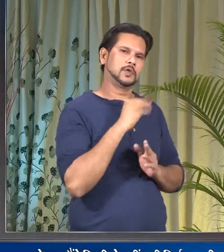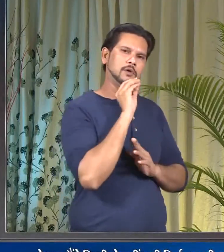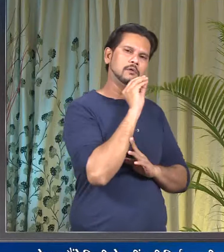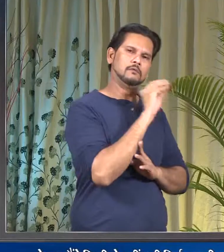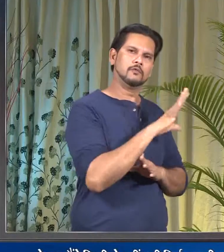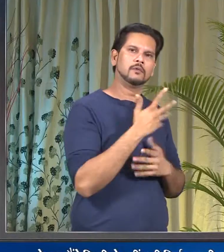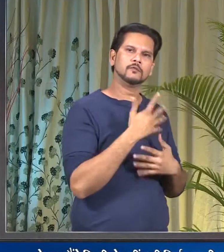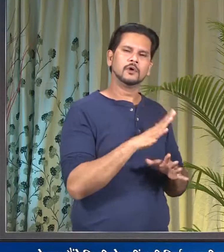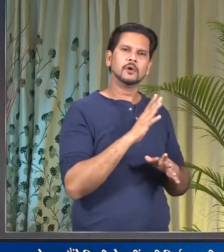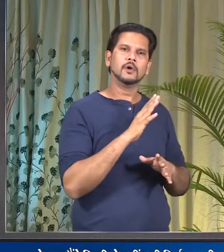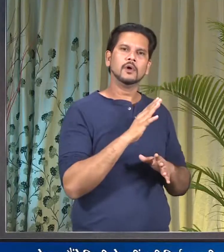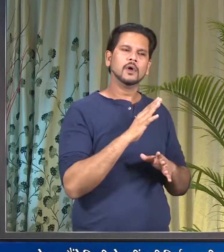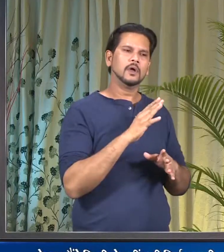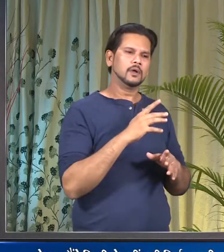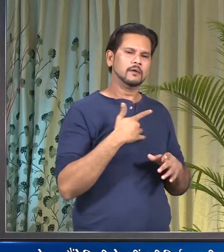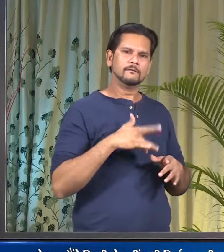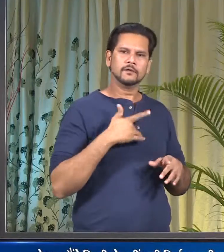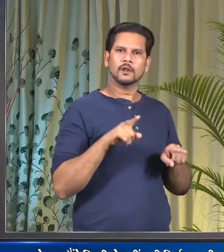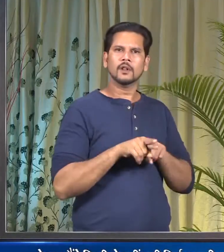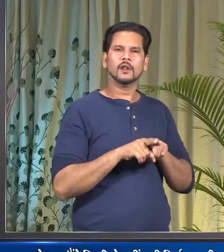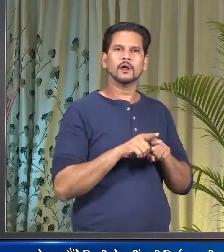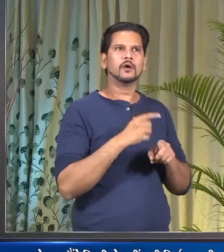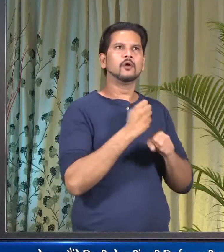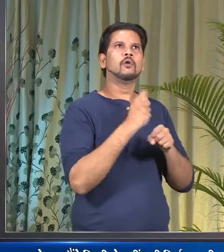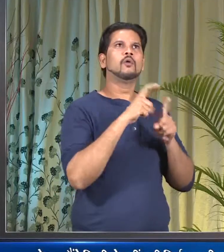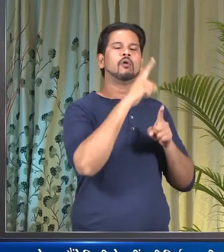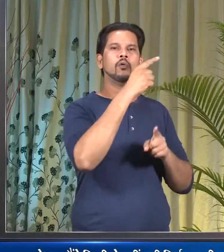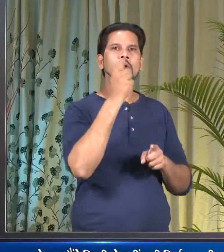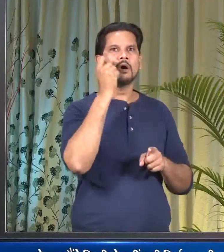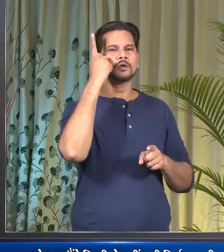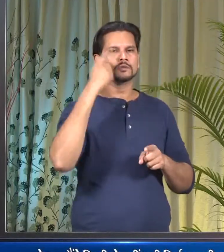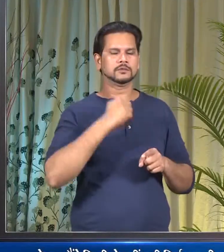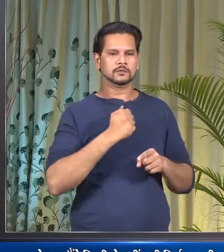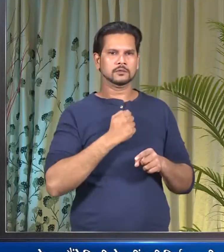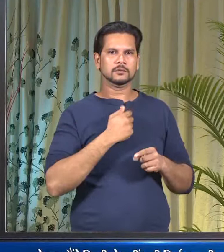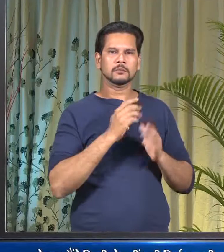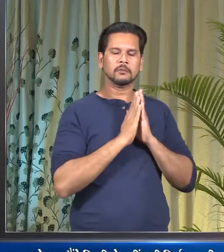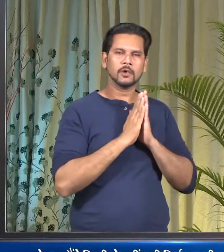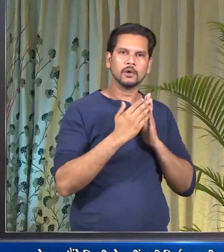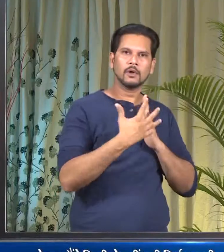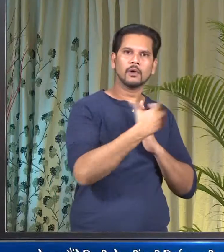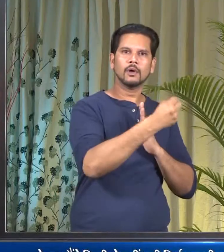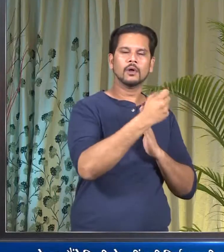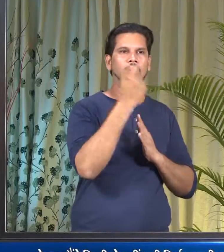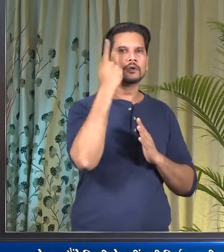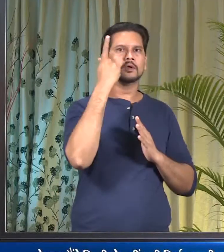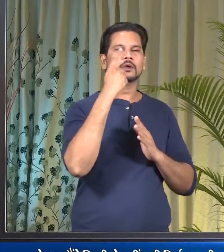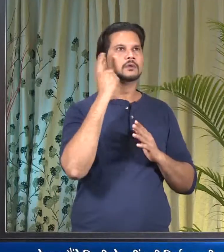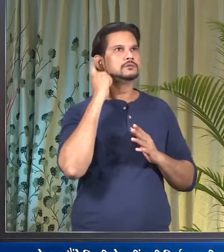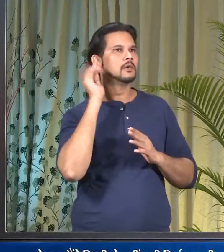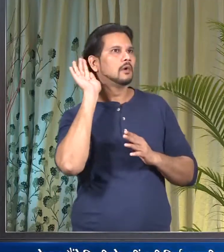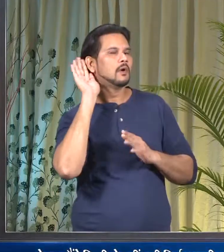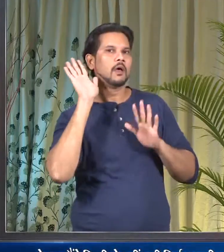और ऐसा लगता है भगवान हमारे मन की हर बात सुन रहा है तभी ये